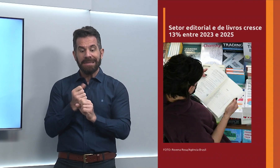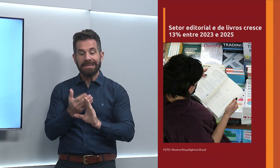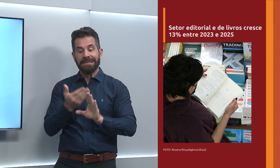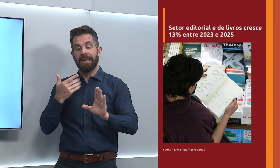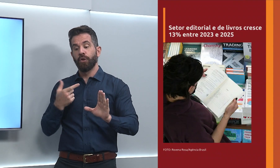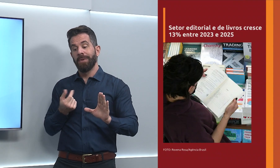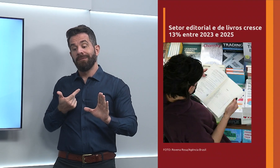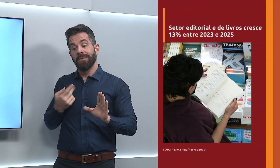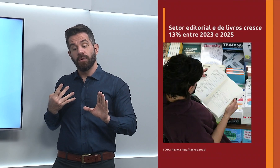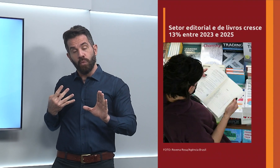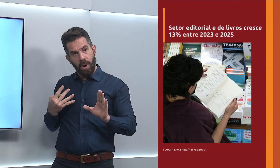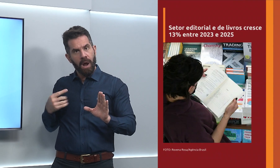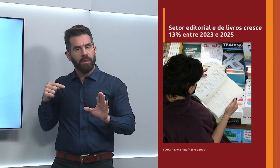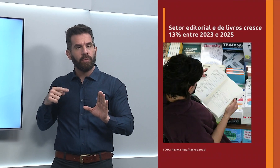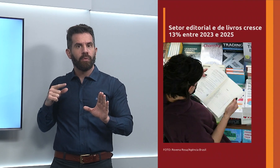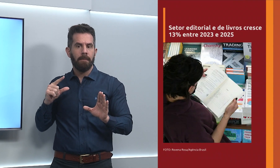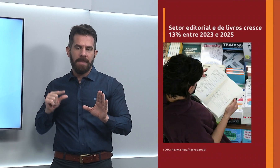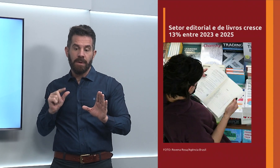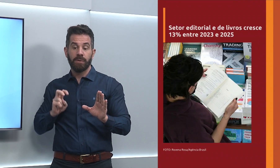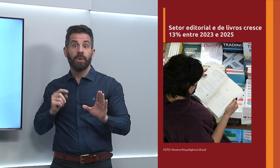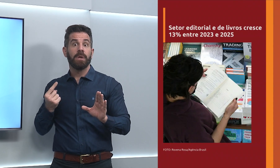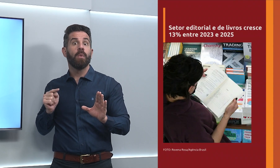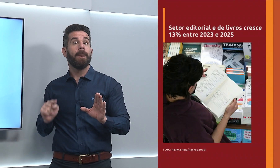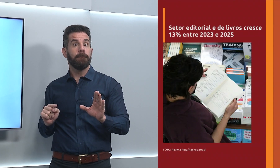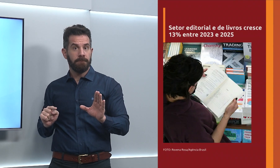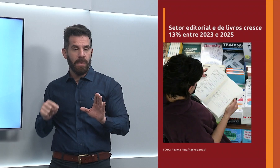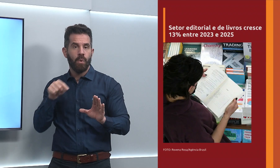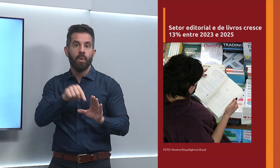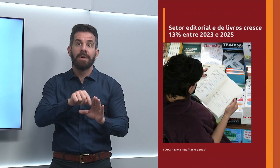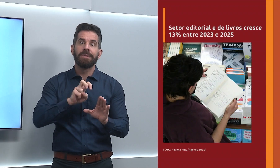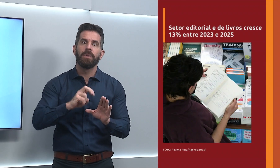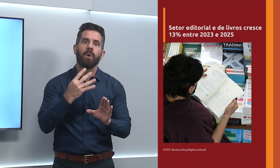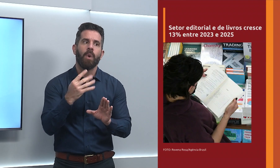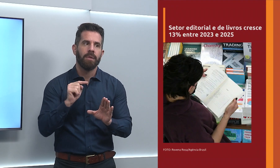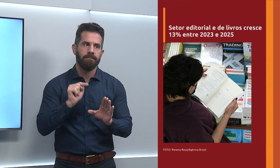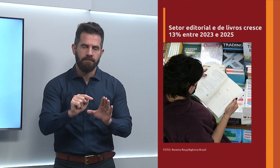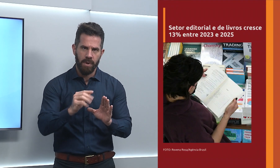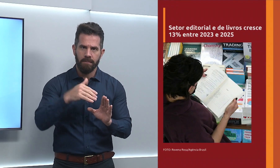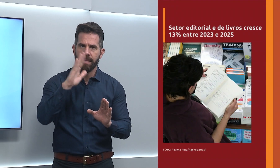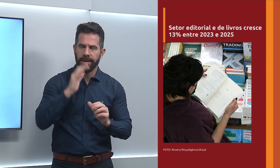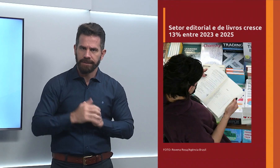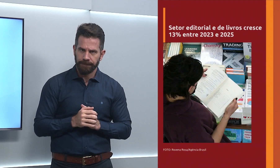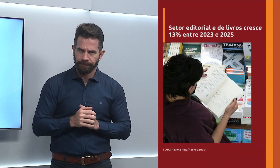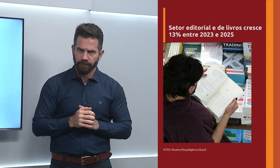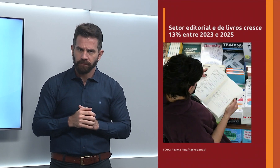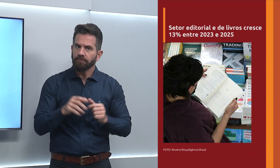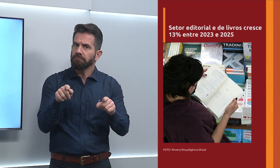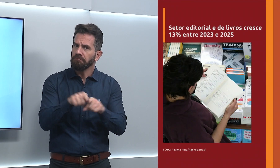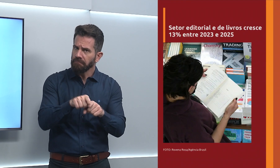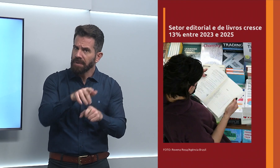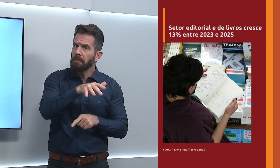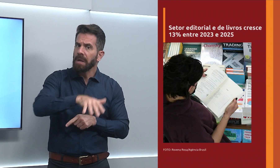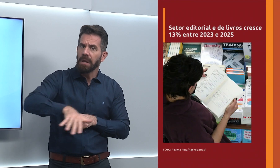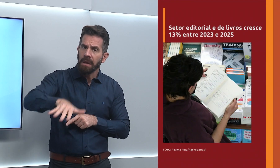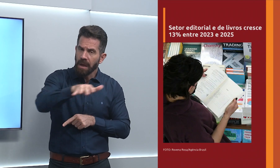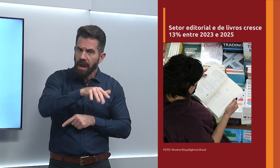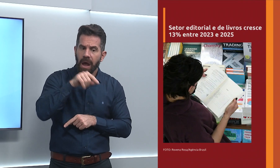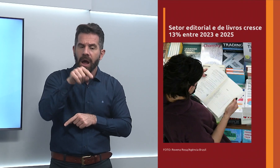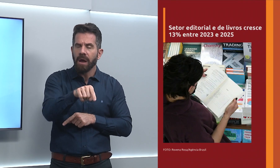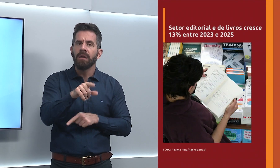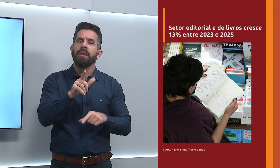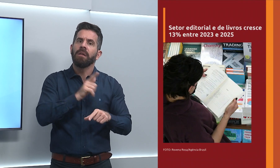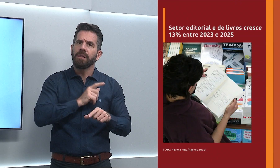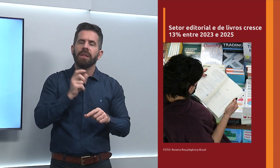eram 51 mil empresas e estabelecimentos ativos. Além disso, esse segmento gera 70